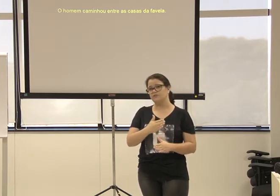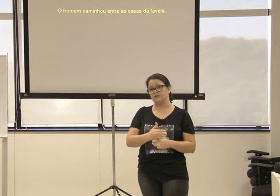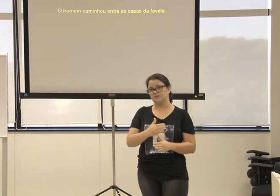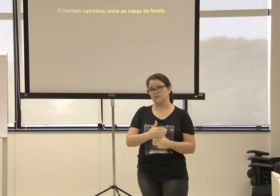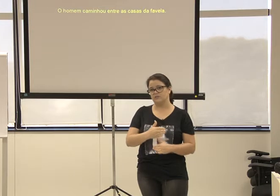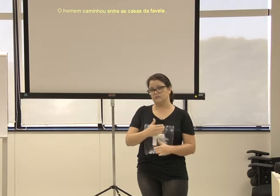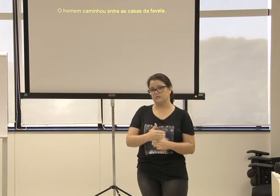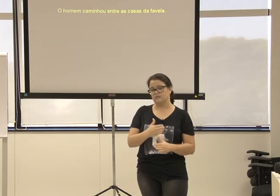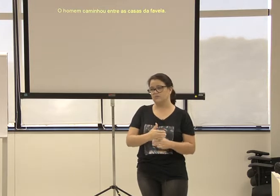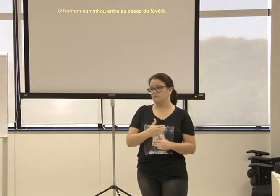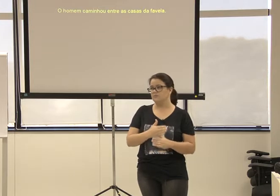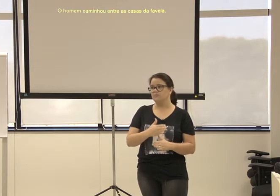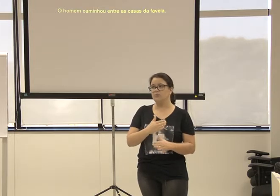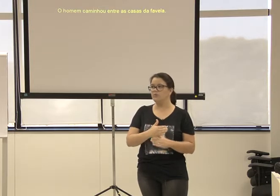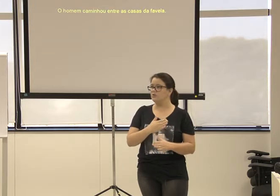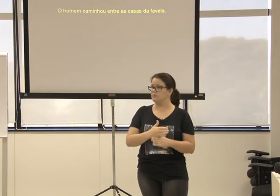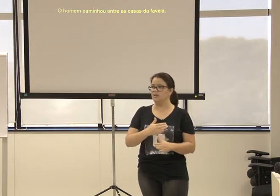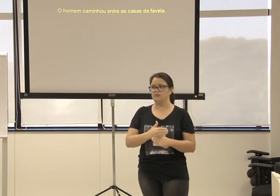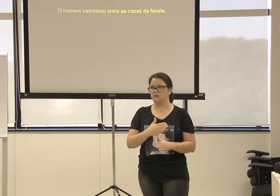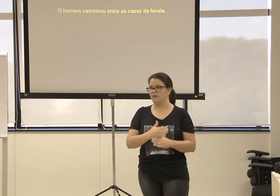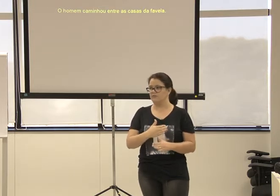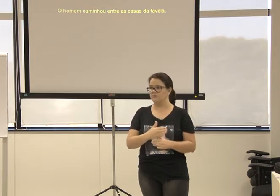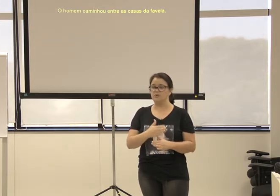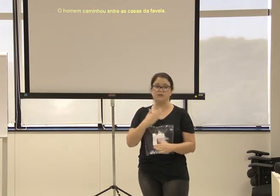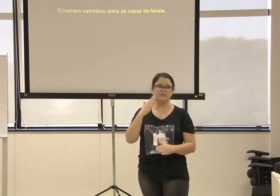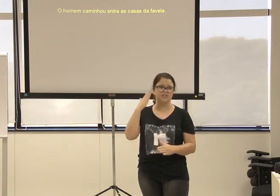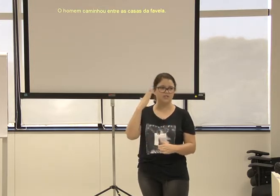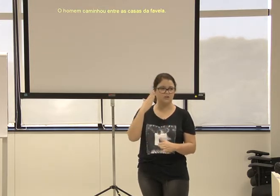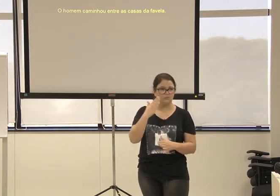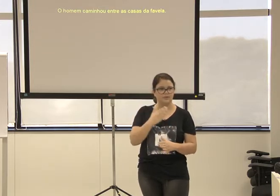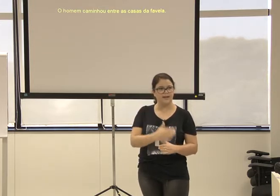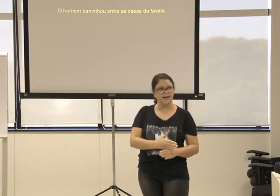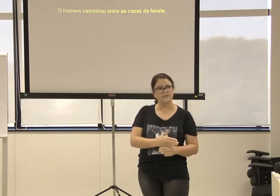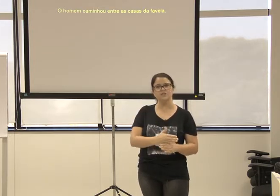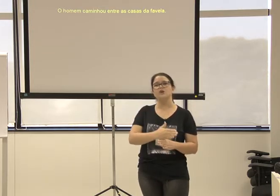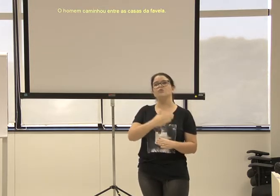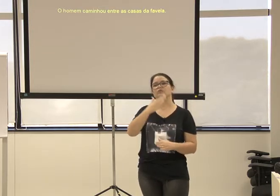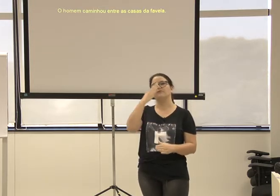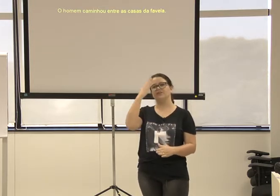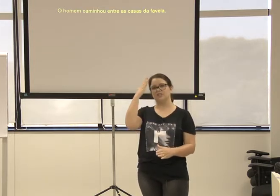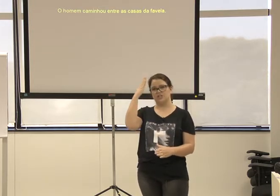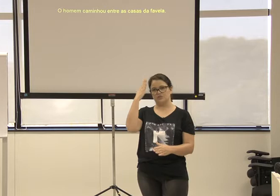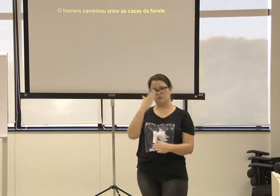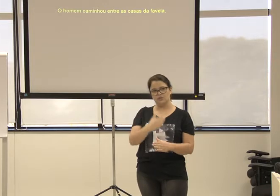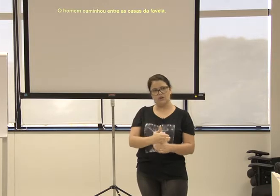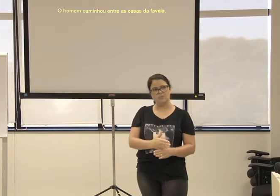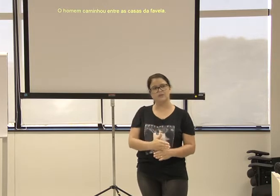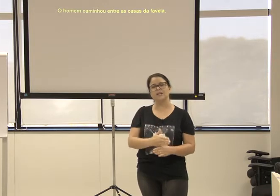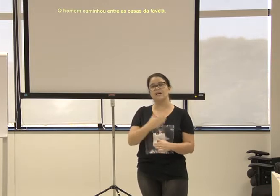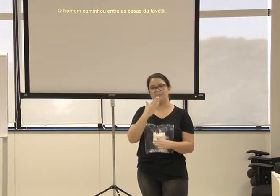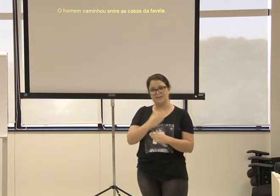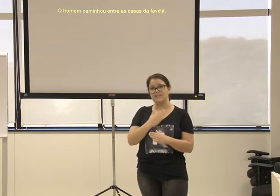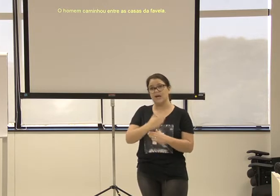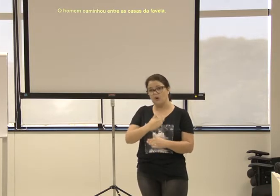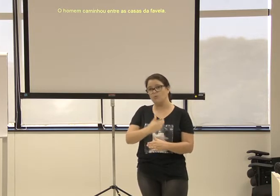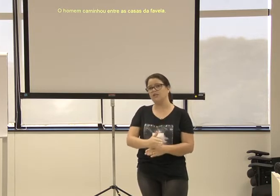traficante. Muito melhor ter o traficante, porque o traficante é da comunidade, o traficante ajuda a comunidade, ele pensa na